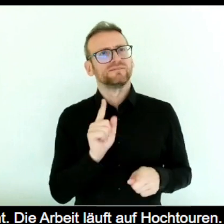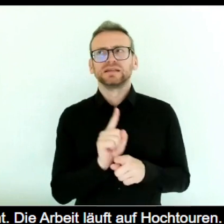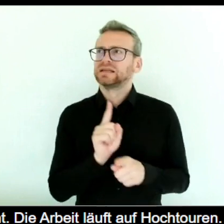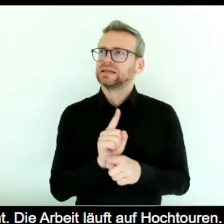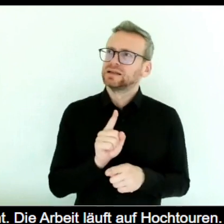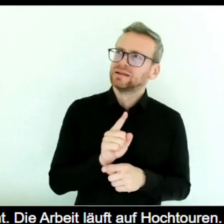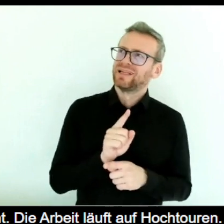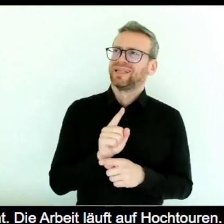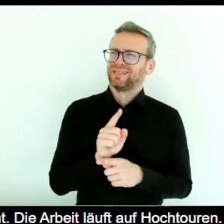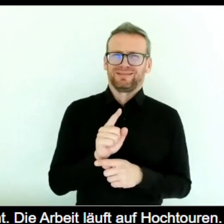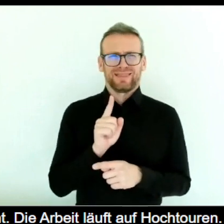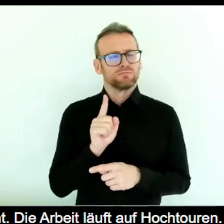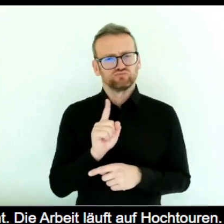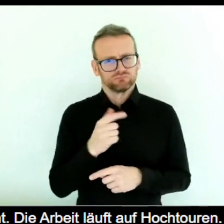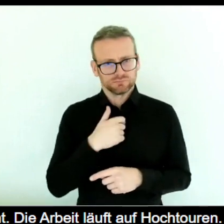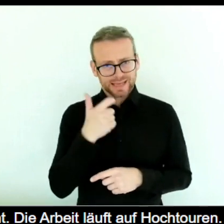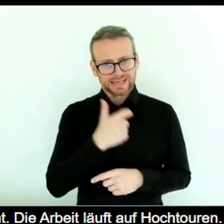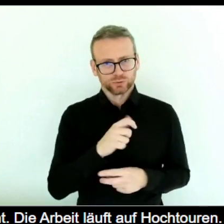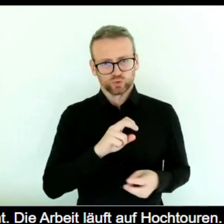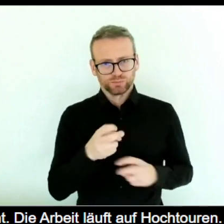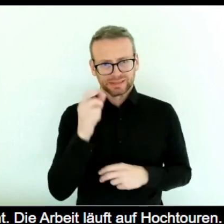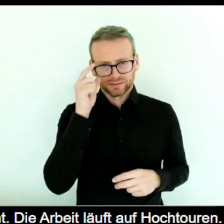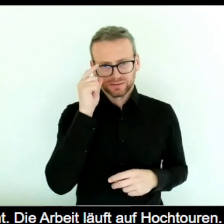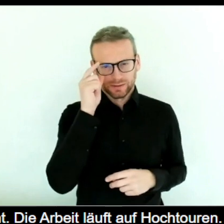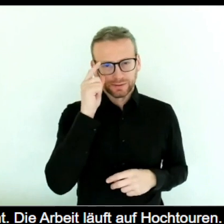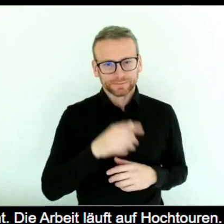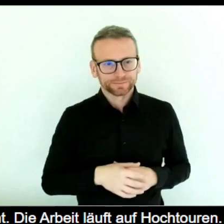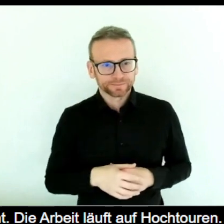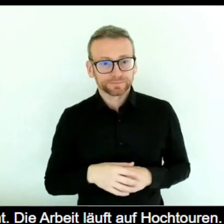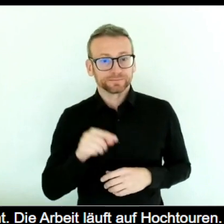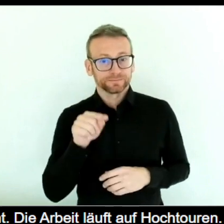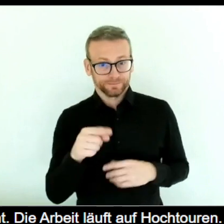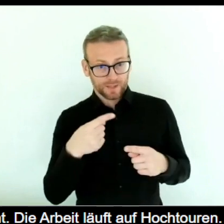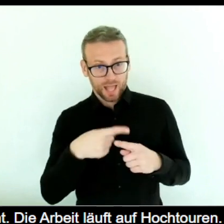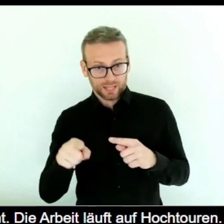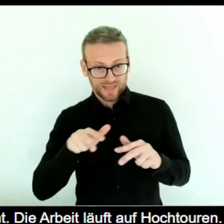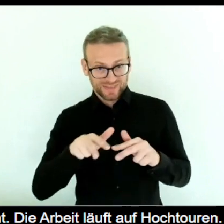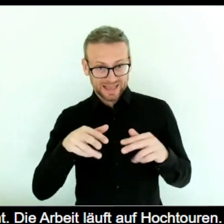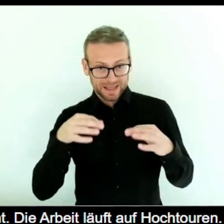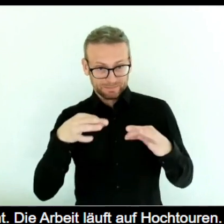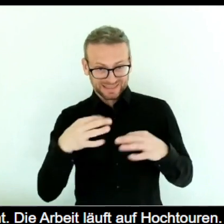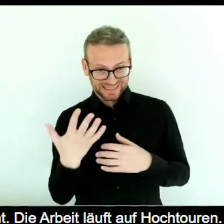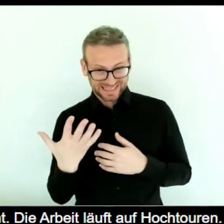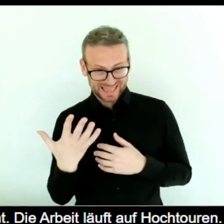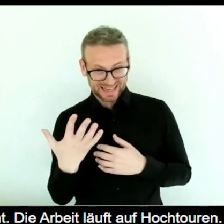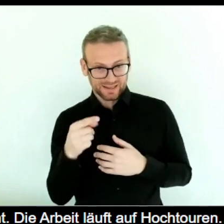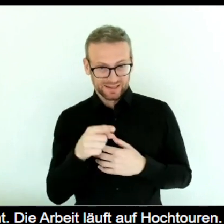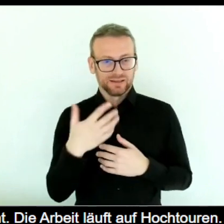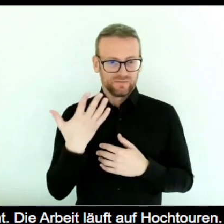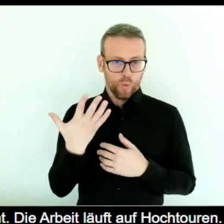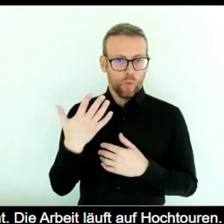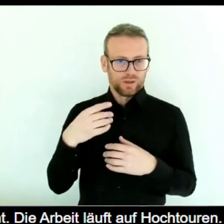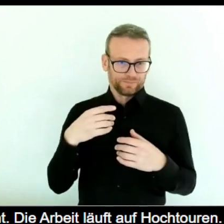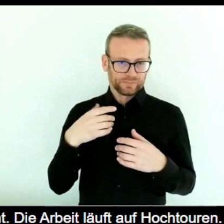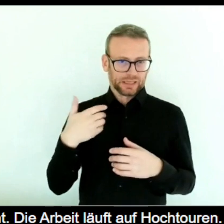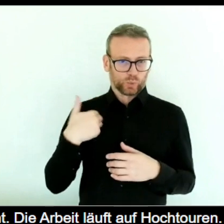soll und die Länder sollen nichts machen. Er ist selbst sehr viele Antworten schuldig. So hat der Bund die Frage des Beihilferechts noch nicht abschließend